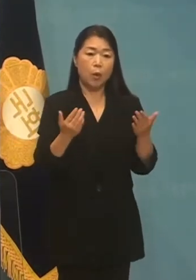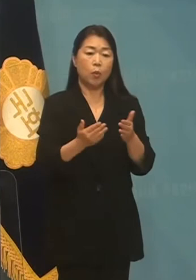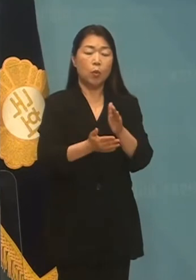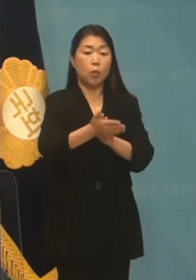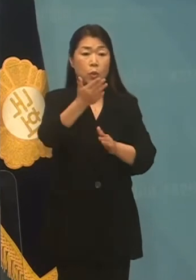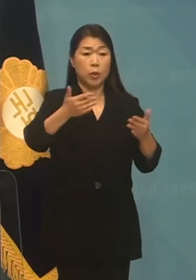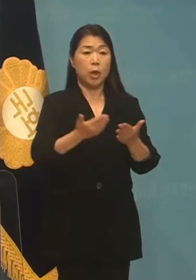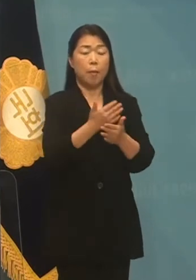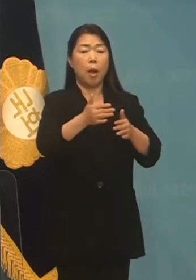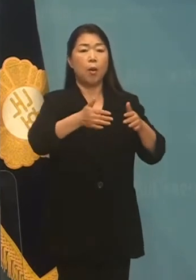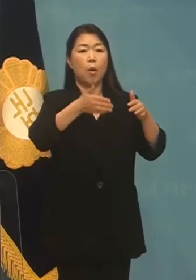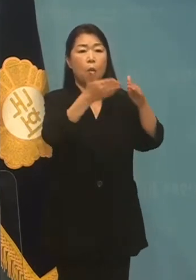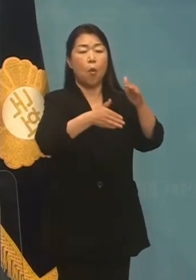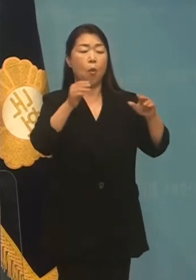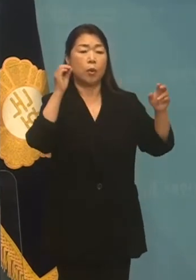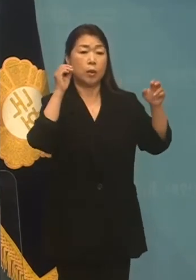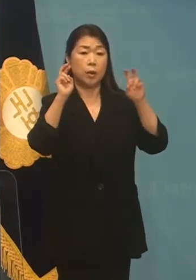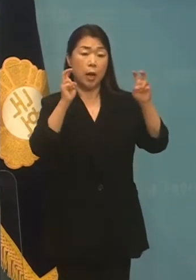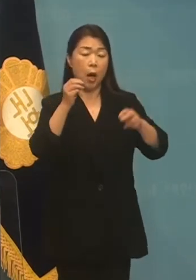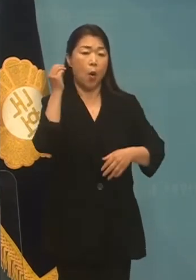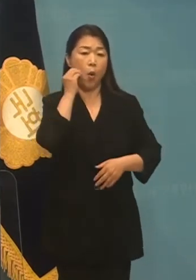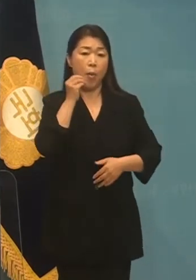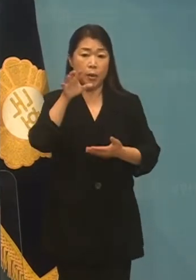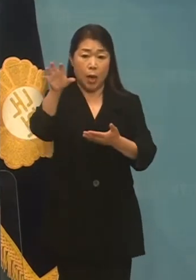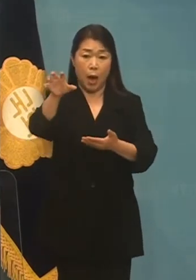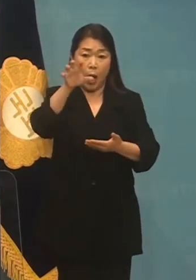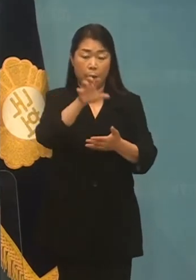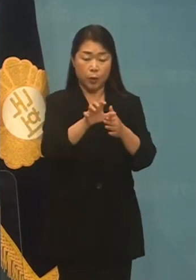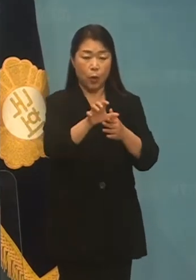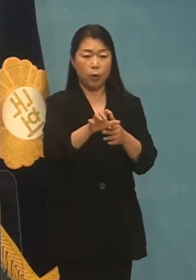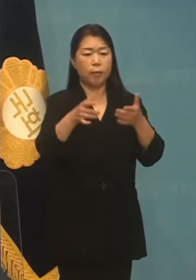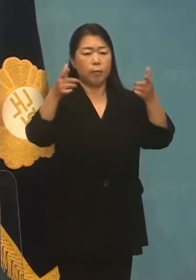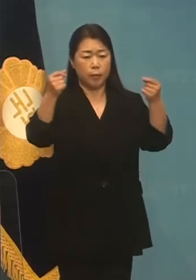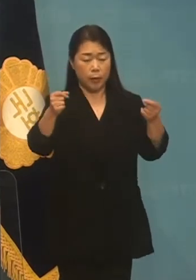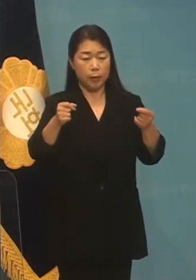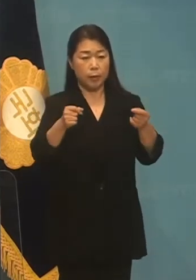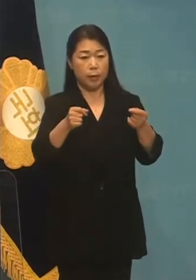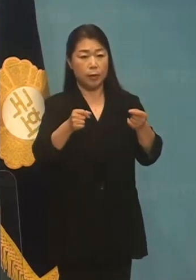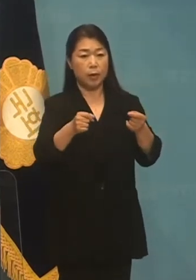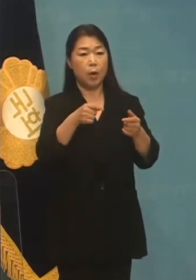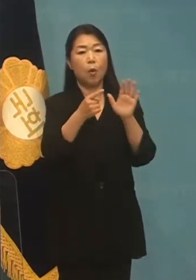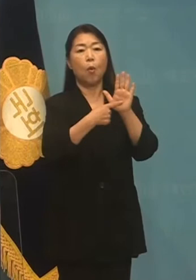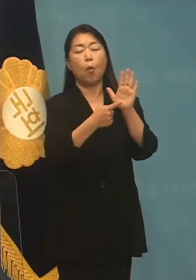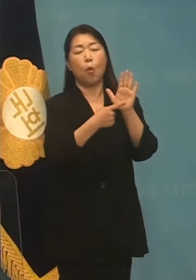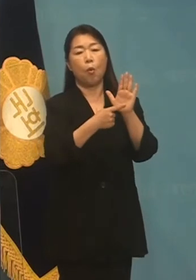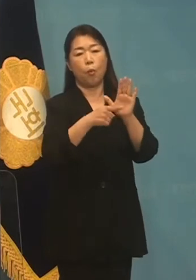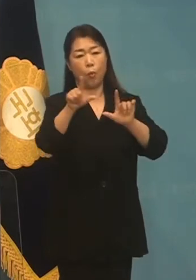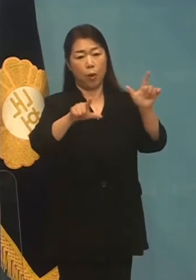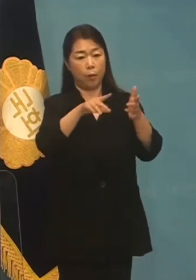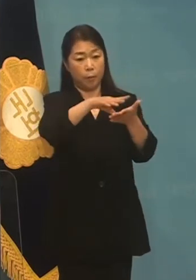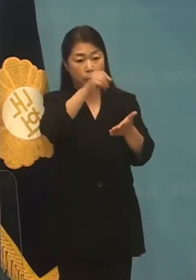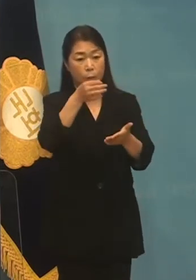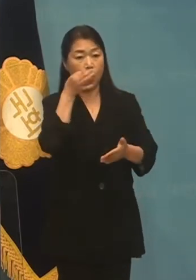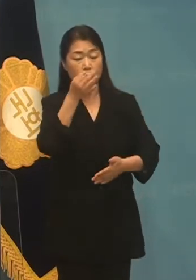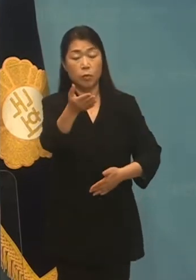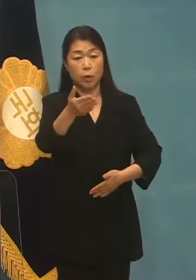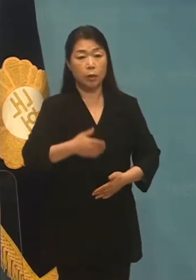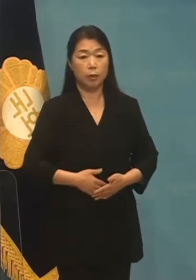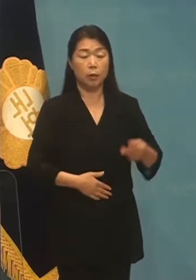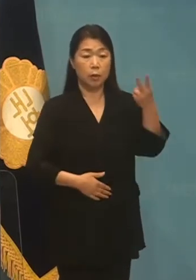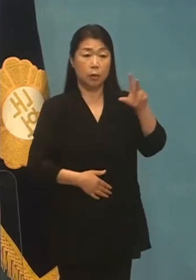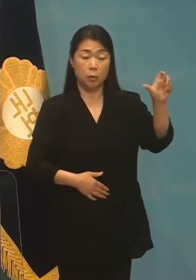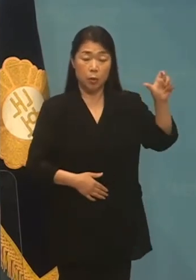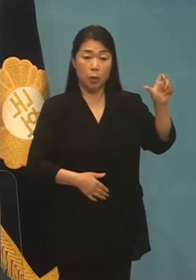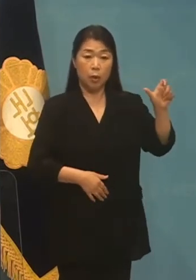성남도시개발공사 홈페이지에서 가져온 공모 공고입니다. 2015년 2월